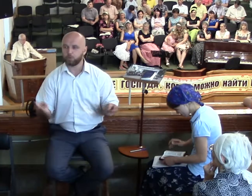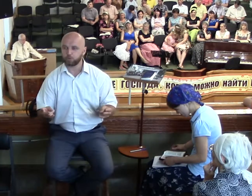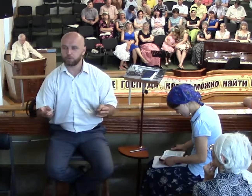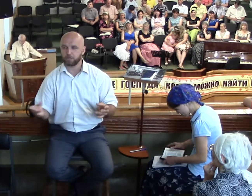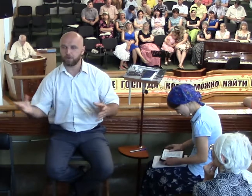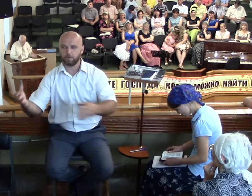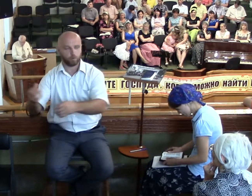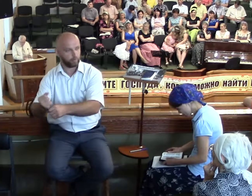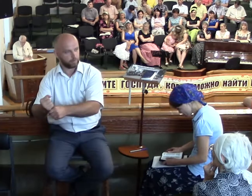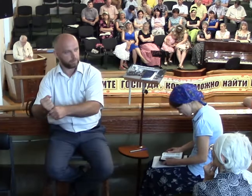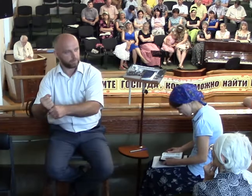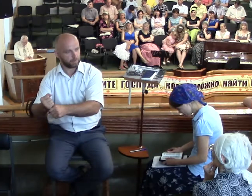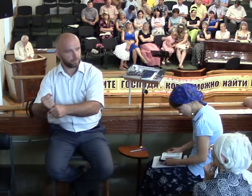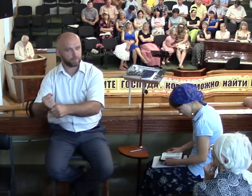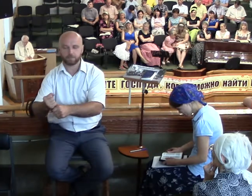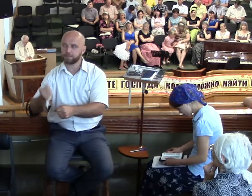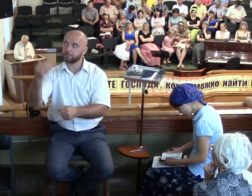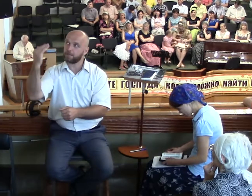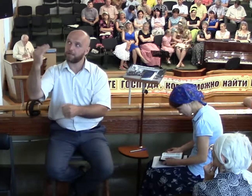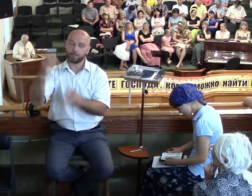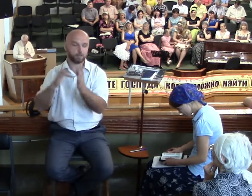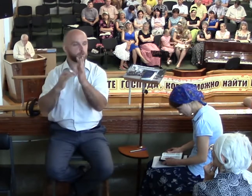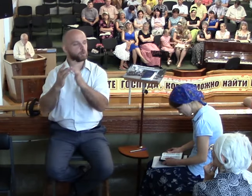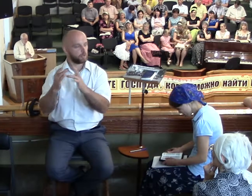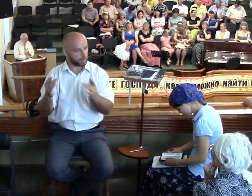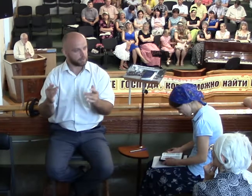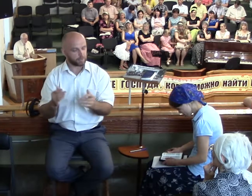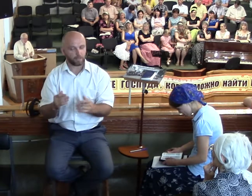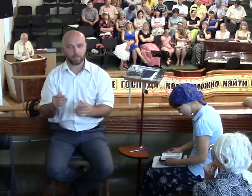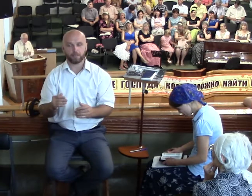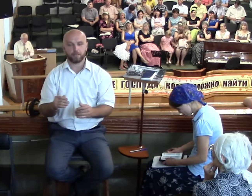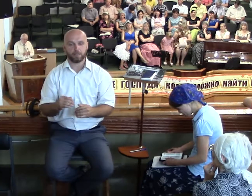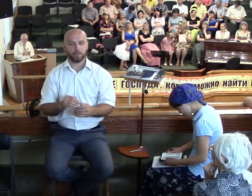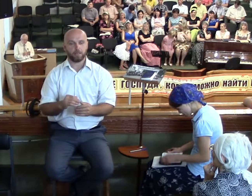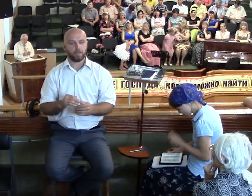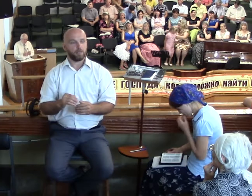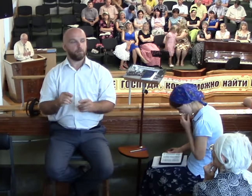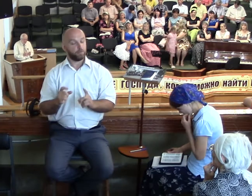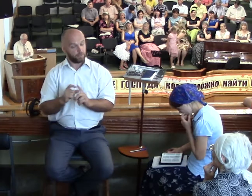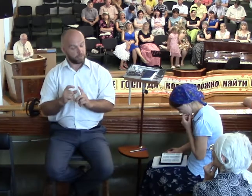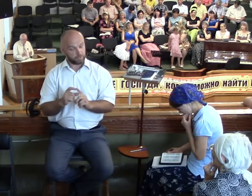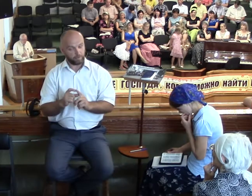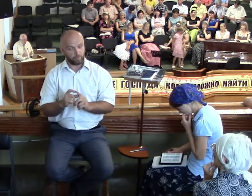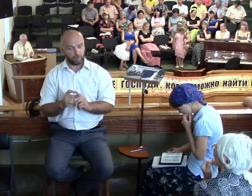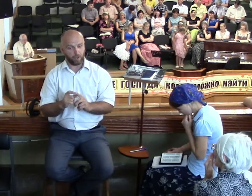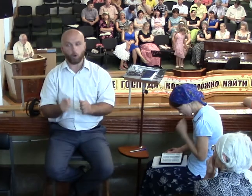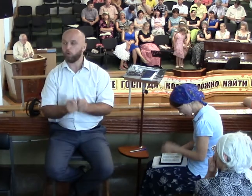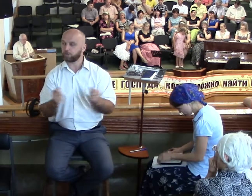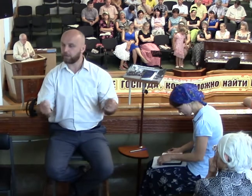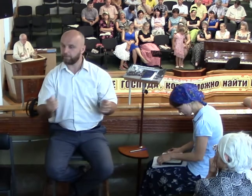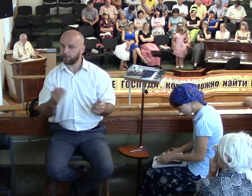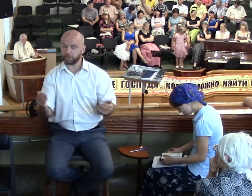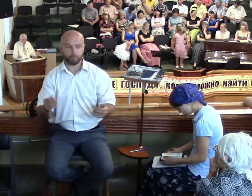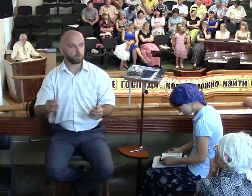И поэтому здесь автор послания пишет, что вот этими словами показывает, что было время,